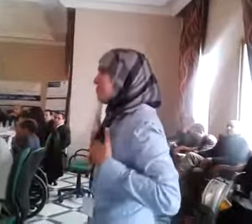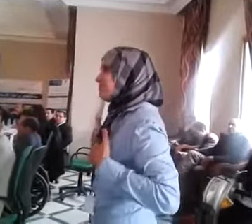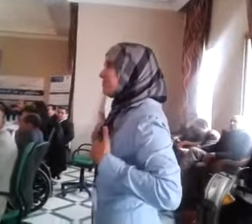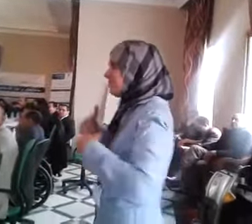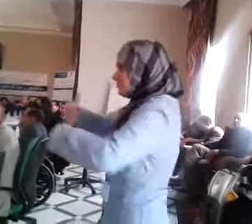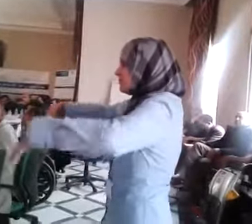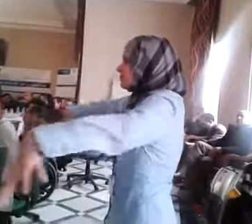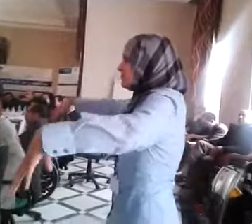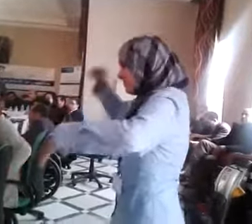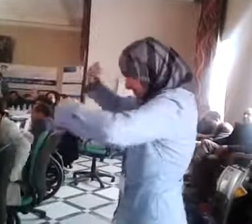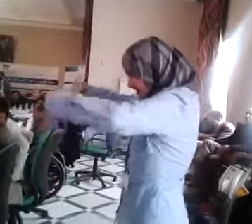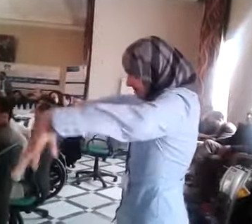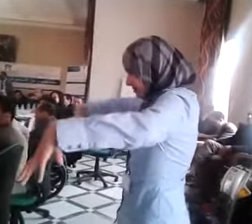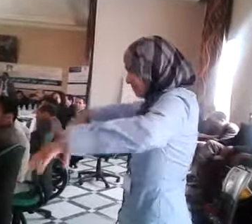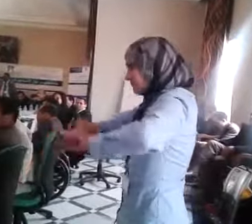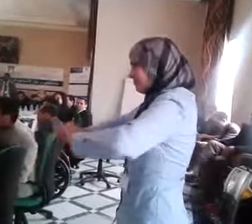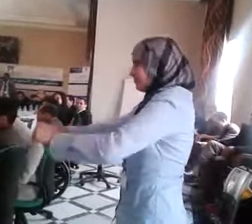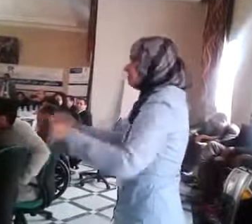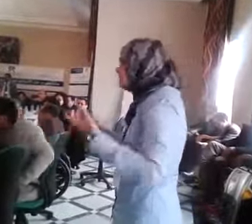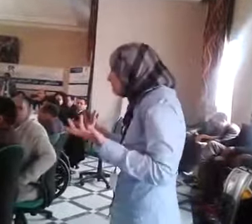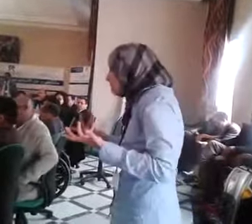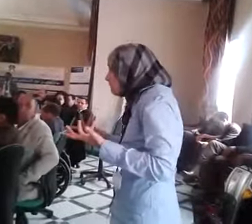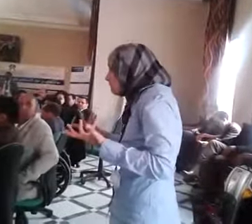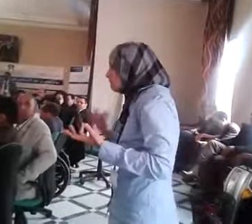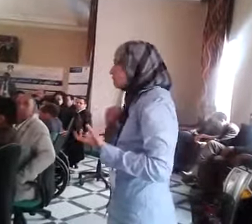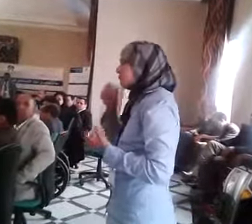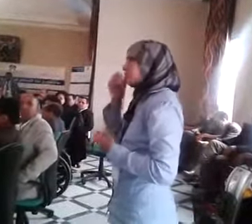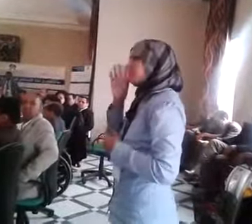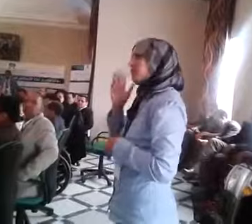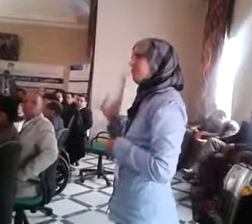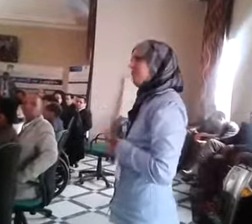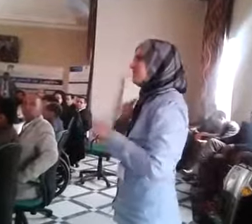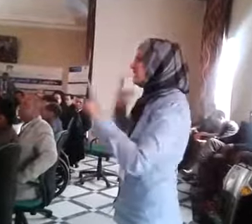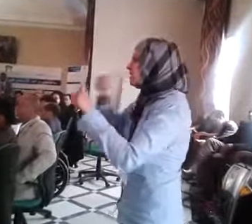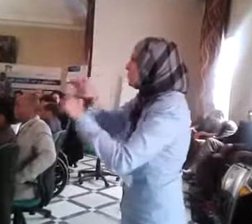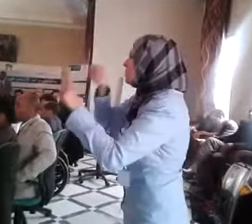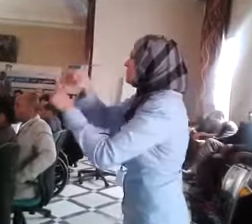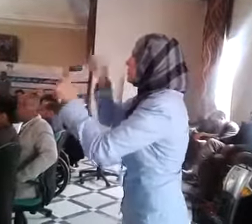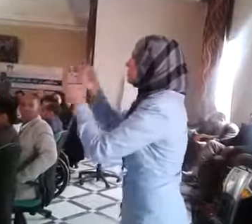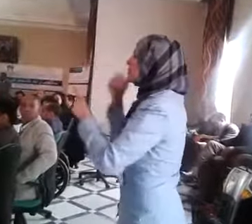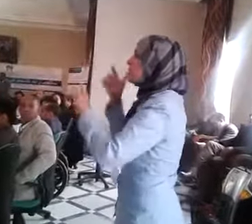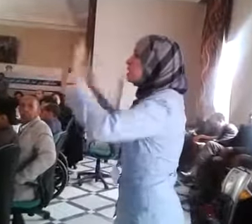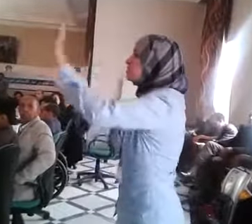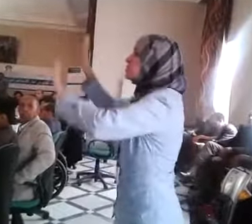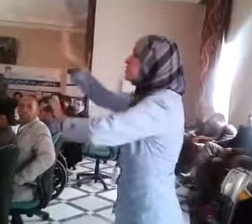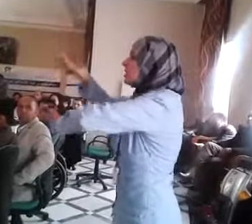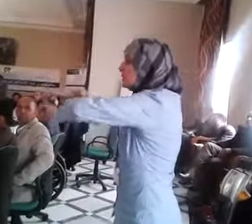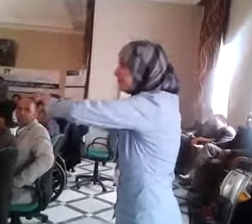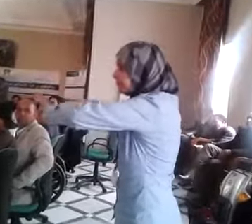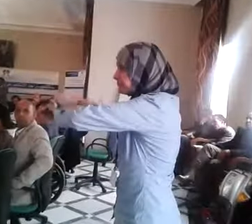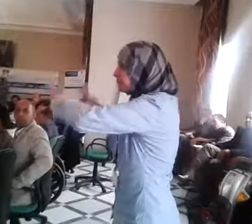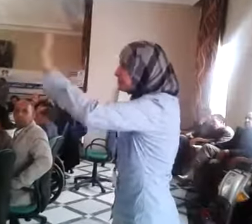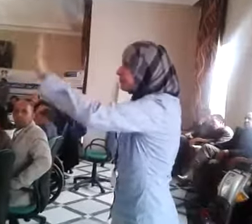القرار إذن خصوصاً فعلاً هاد مبارياً لسماتها يعينا فاحنا